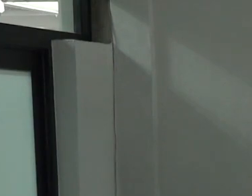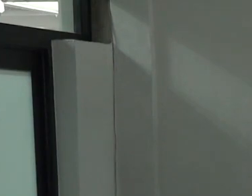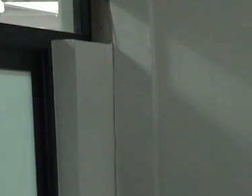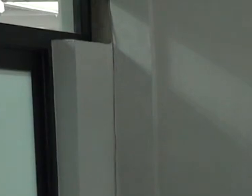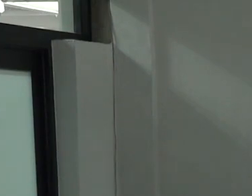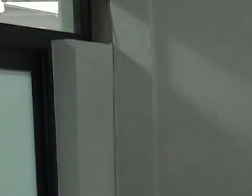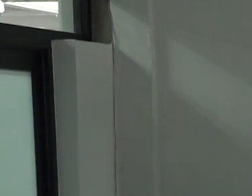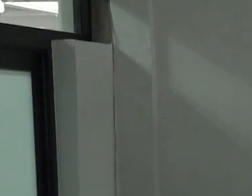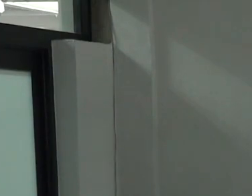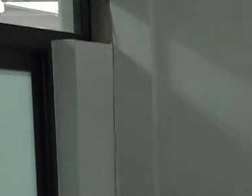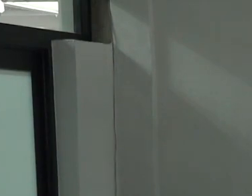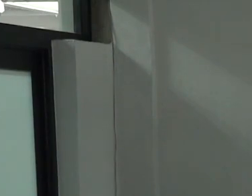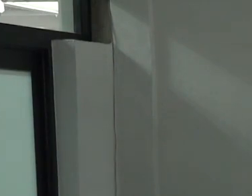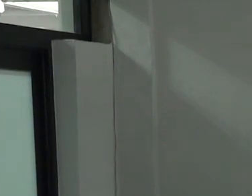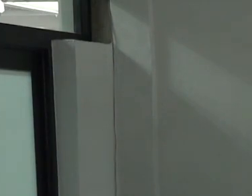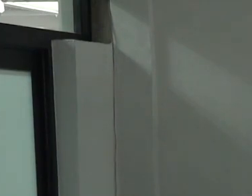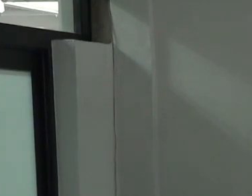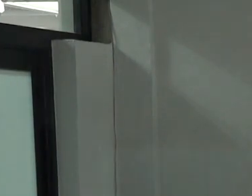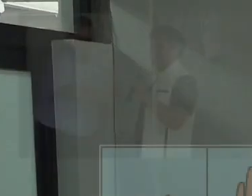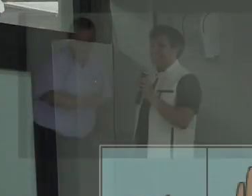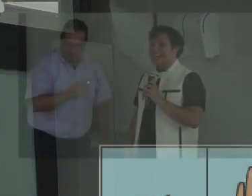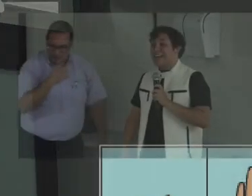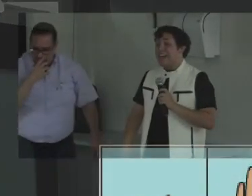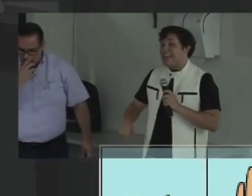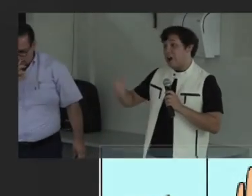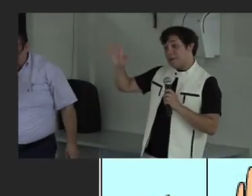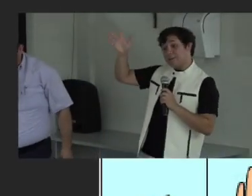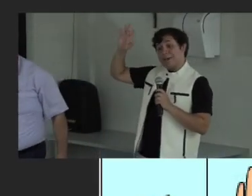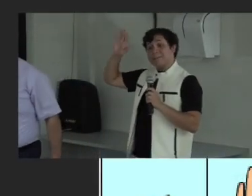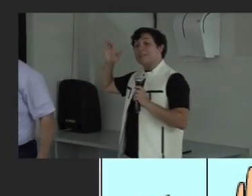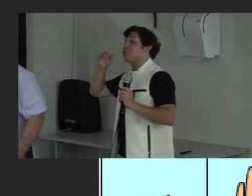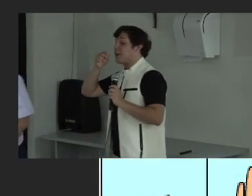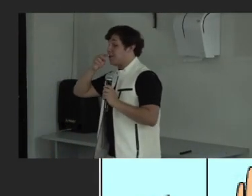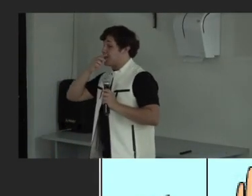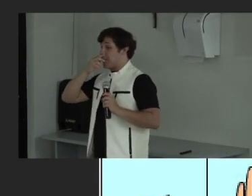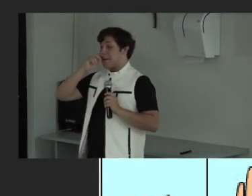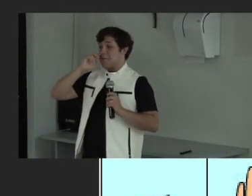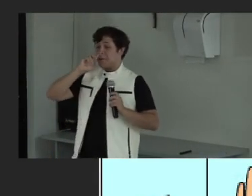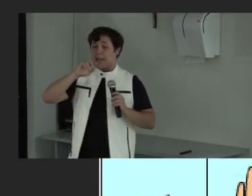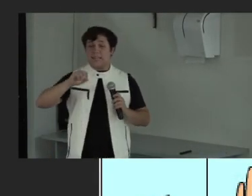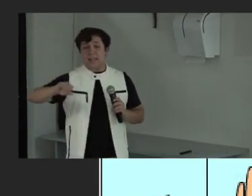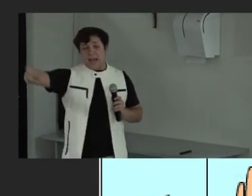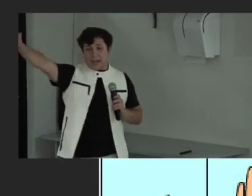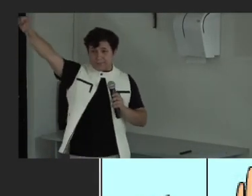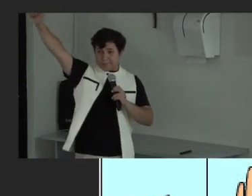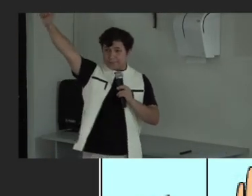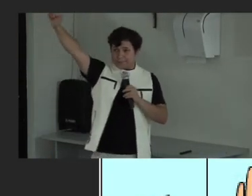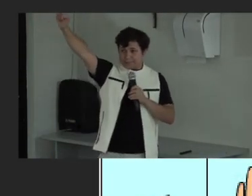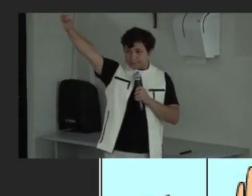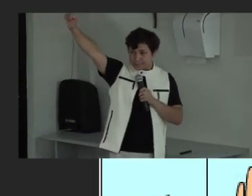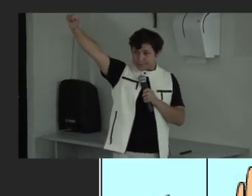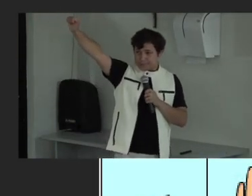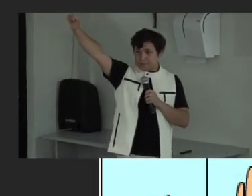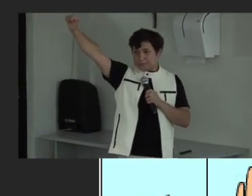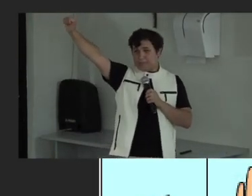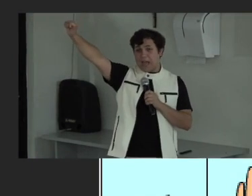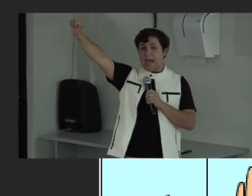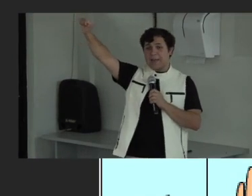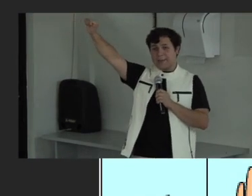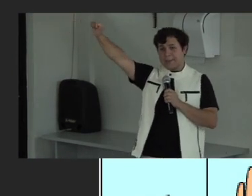Ok, sacudimos otra vez las manos. Listo, muchas gracias. Y ahora vamos a empezar con el abecedario. La letra A. A.